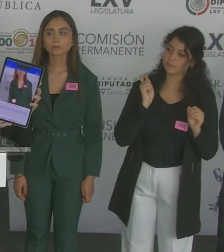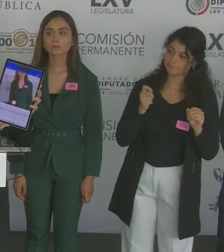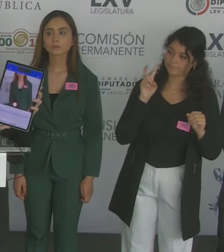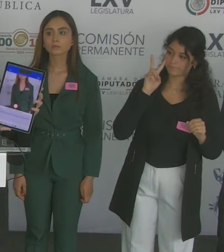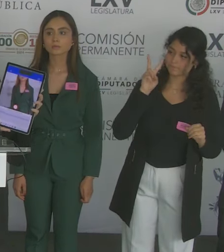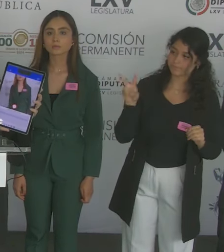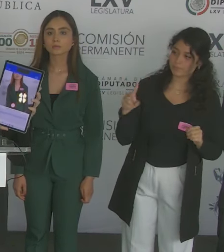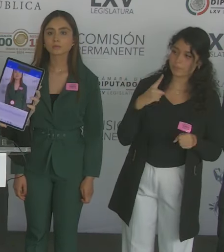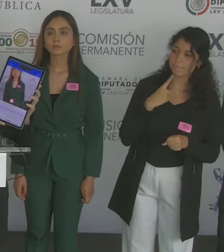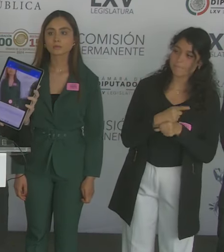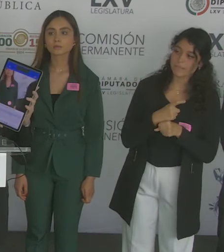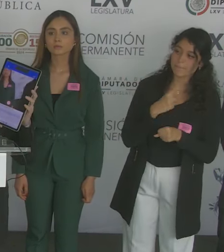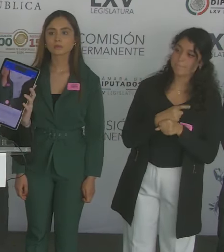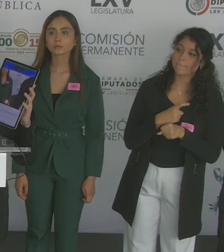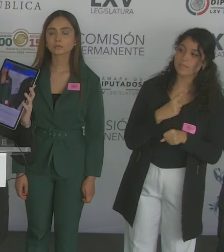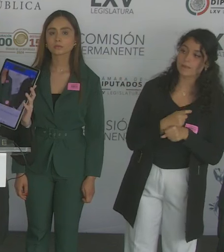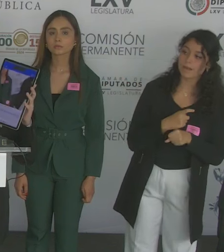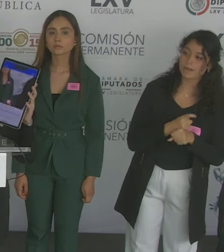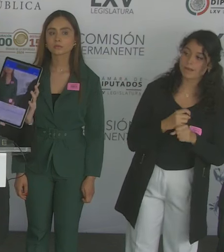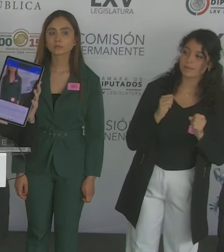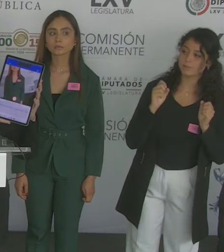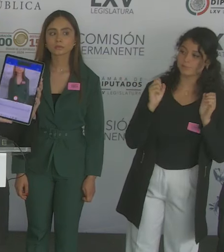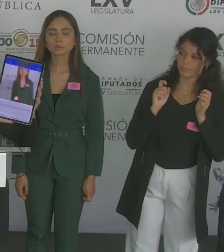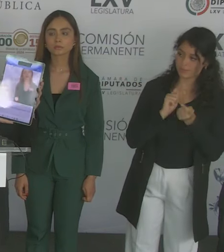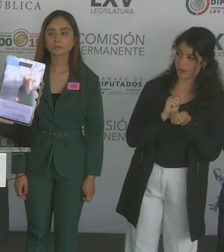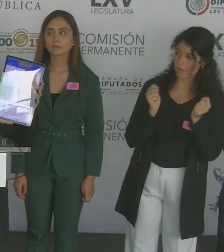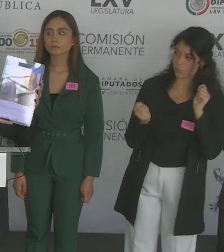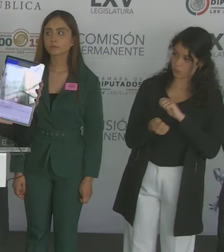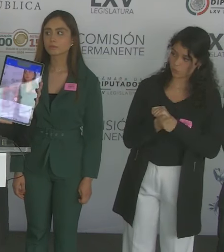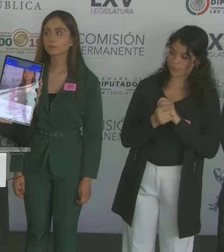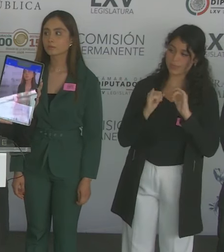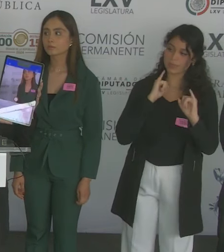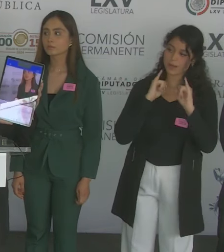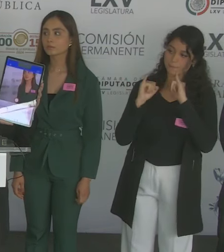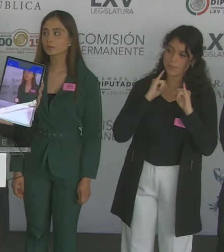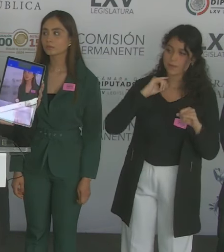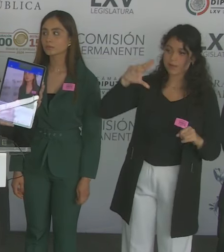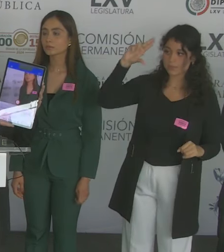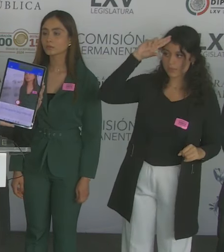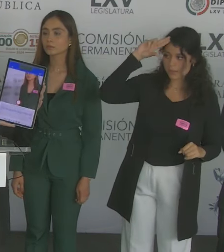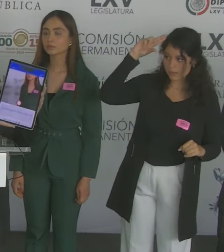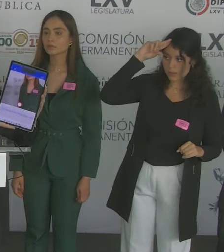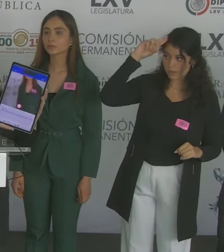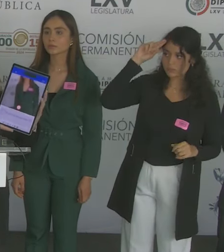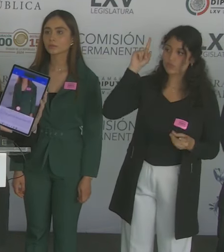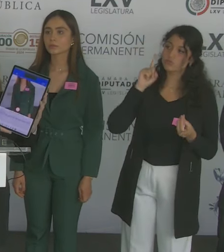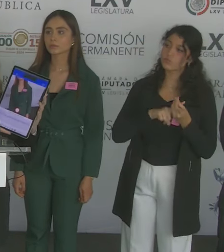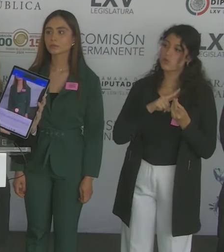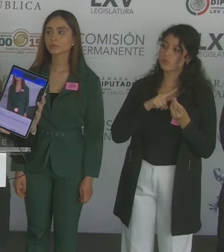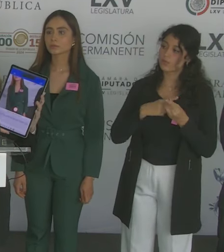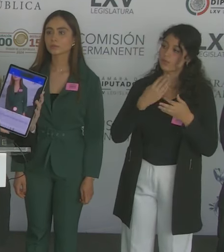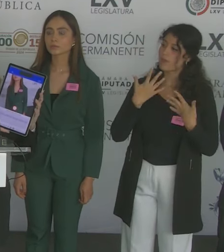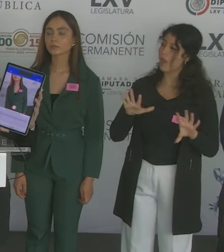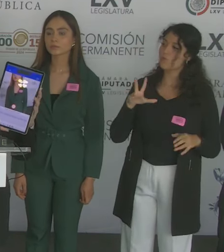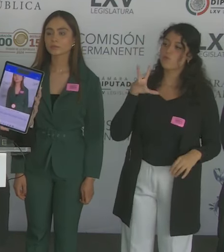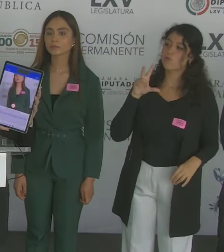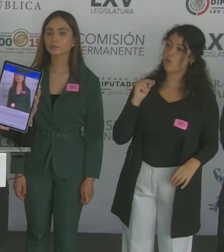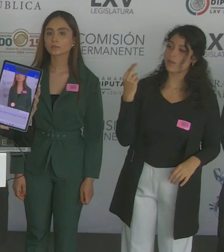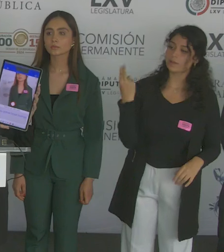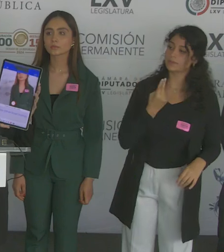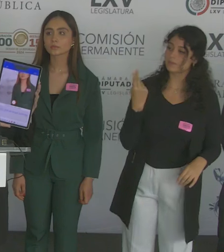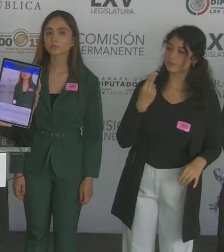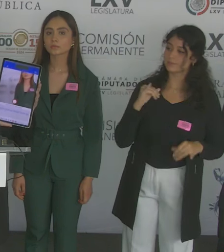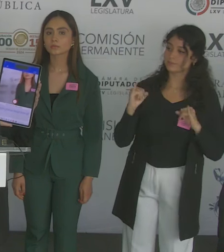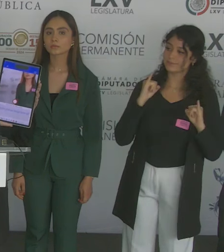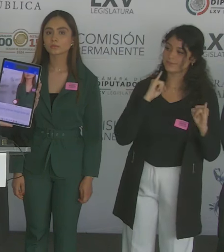el primer sistema de traducción y de interpretación de Inteligencia artificial donde nosotros ya no vamos a necesitar a un traductor